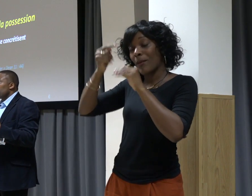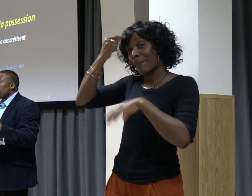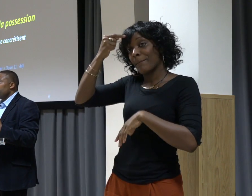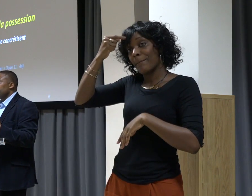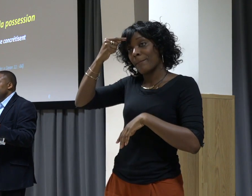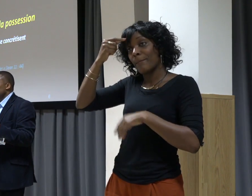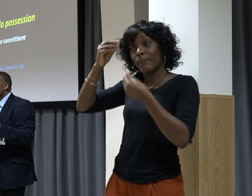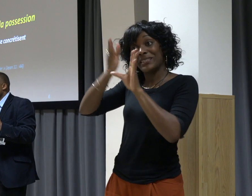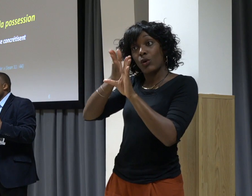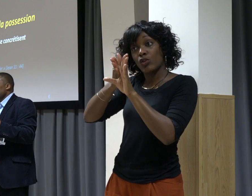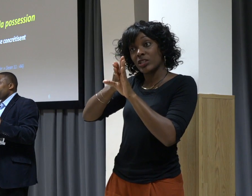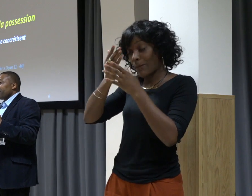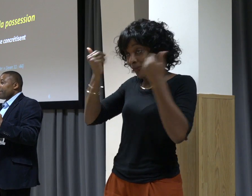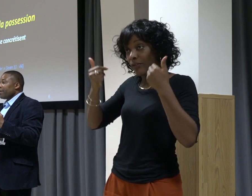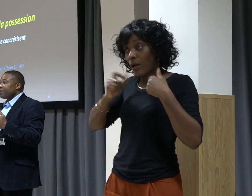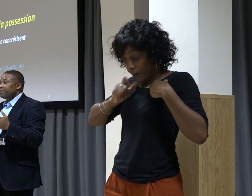notre corps.